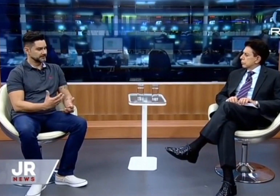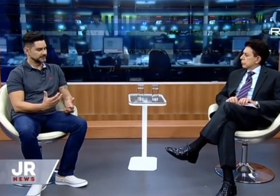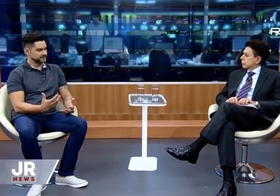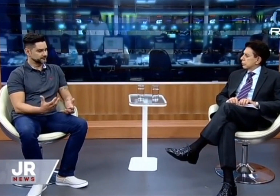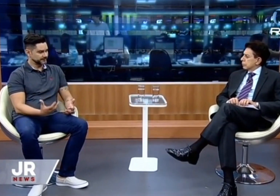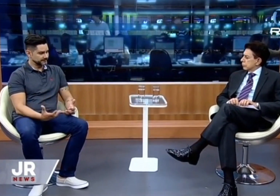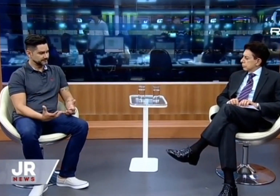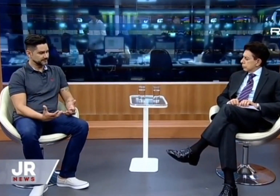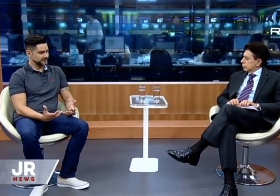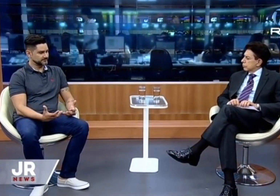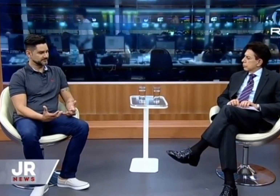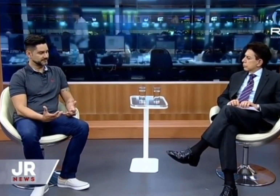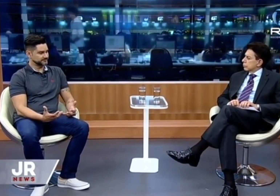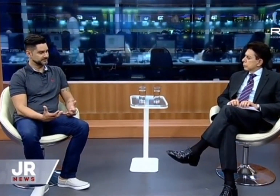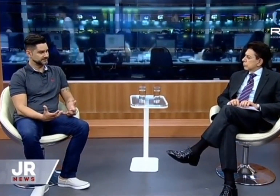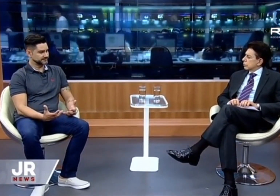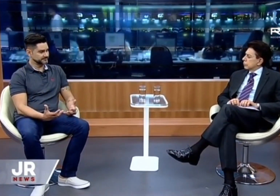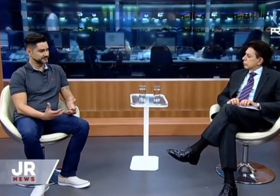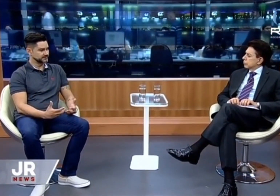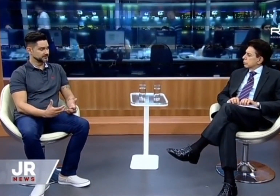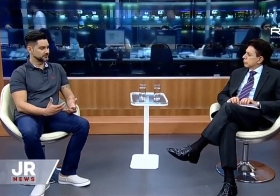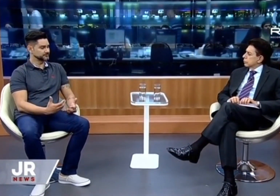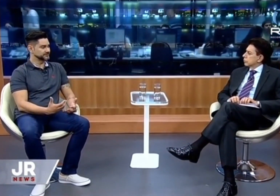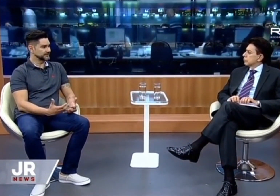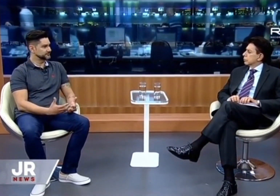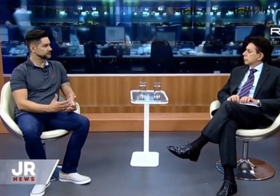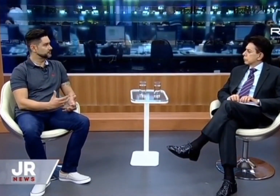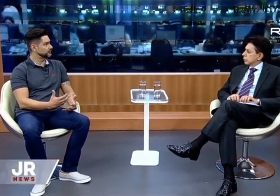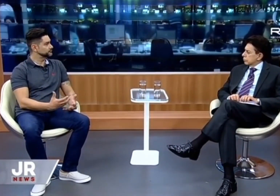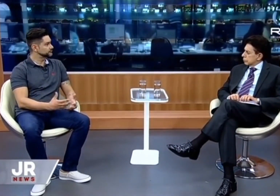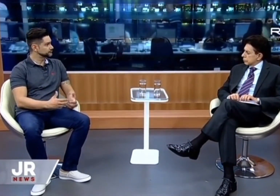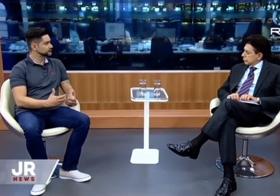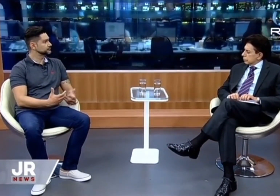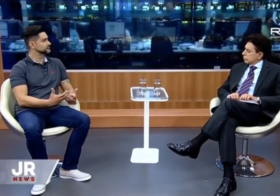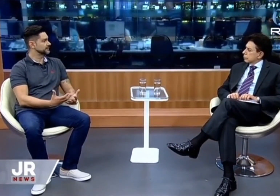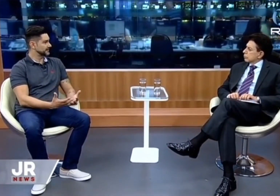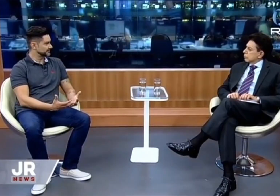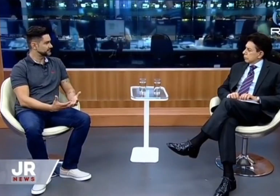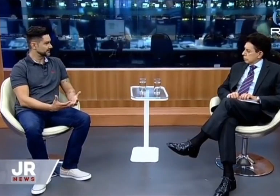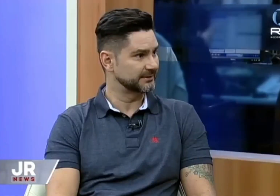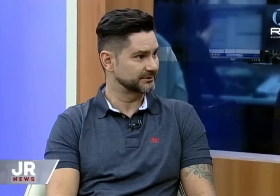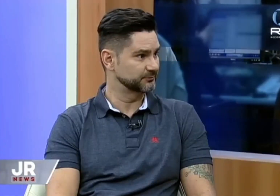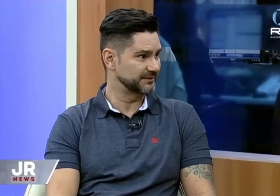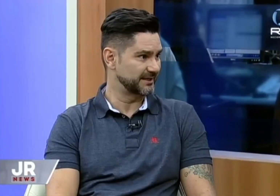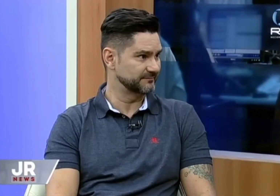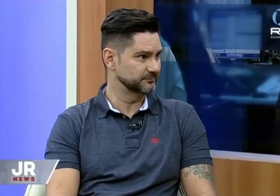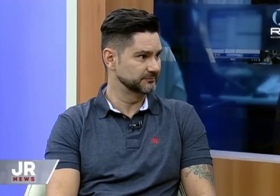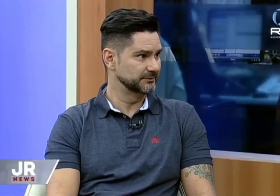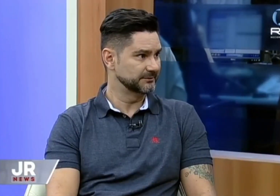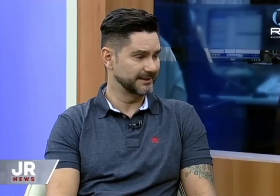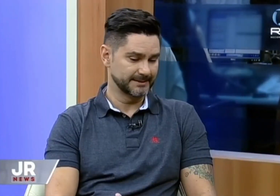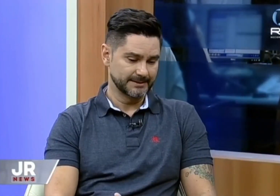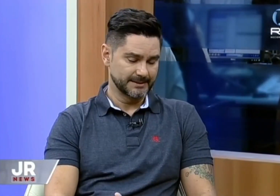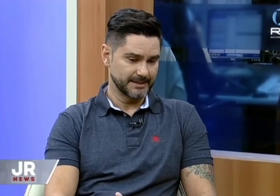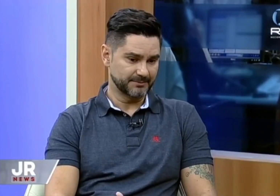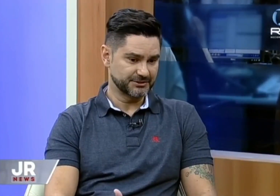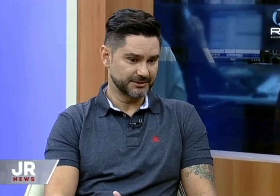da influência da língua de sinais francesa com os sinais que os próprios surdos já usavam, né? E a partir